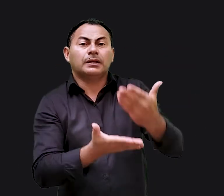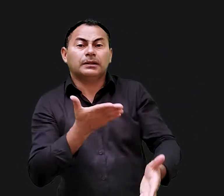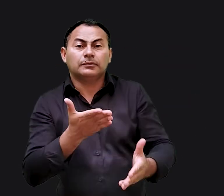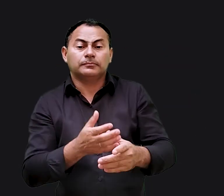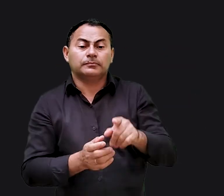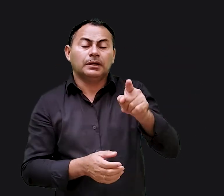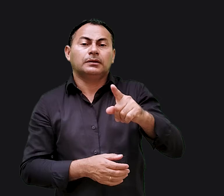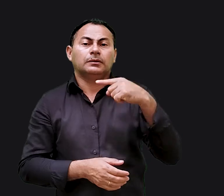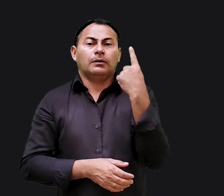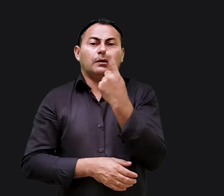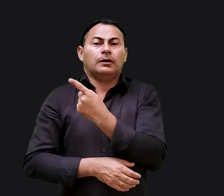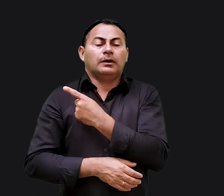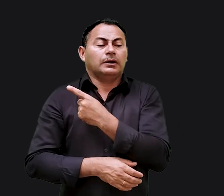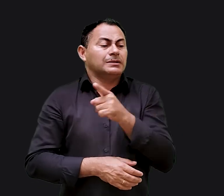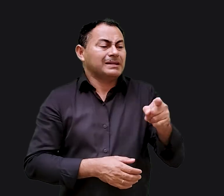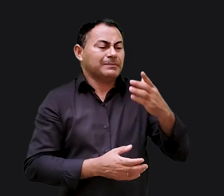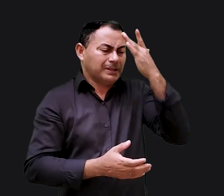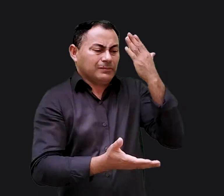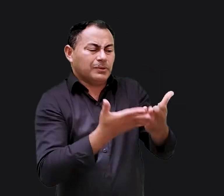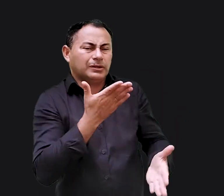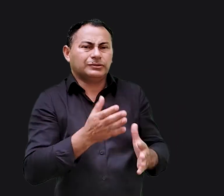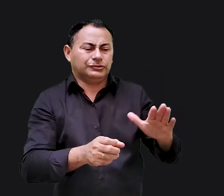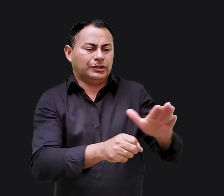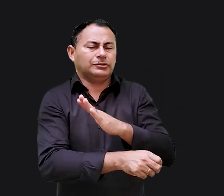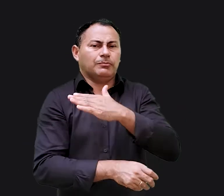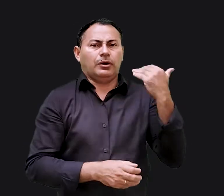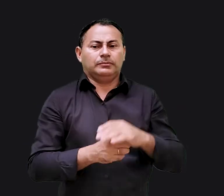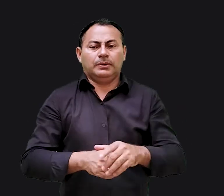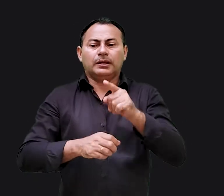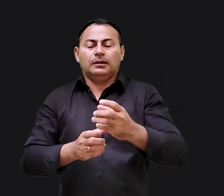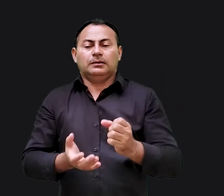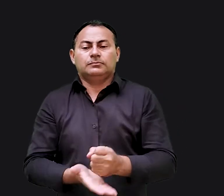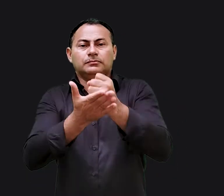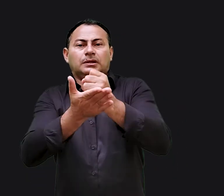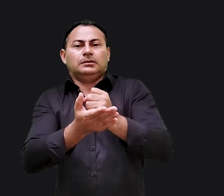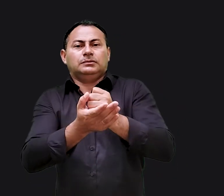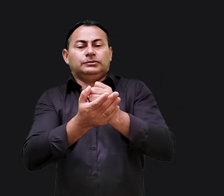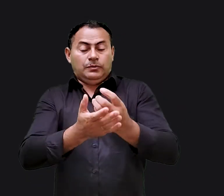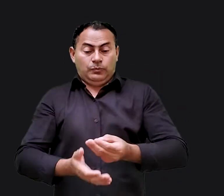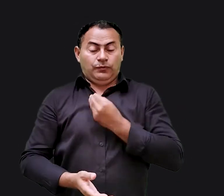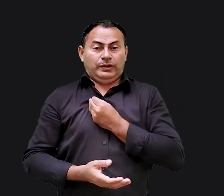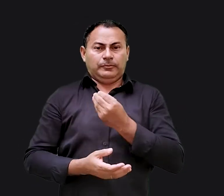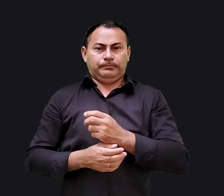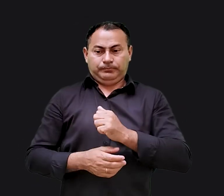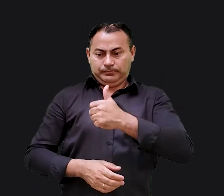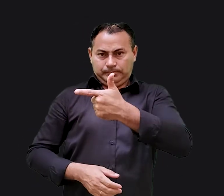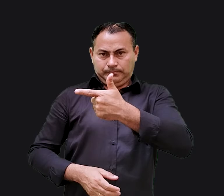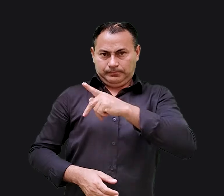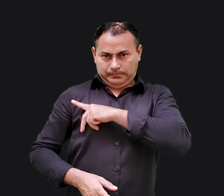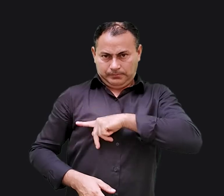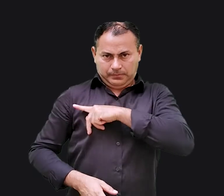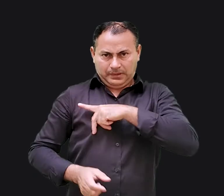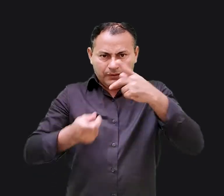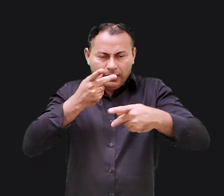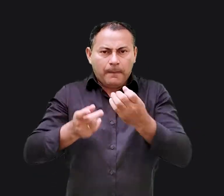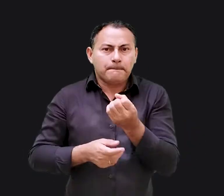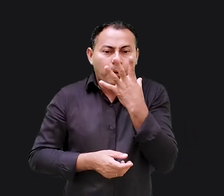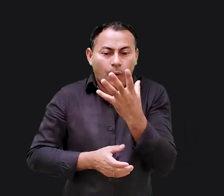Para estes, somos cheiro de morte, para aqueles, fragrância de vida. Paulo estava dizendo que se você fala das boas novas